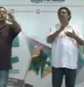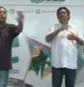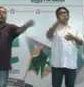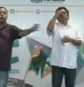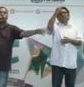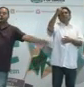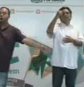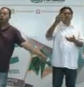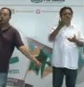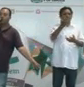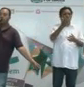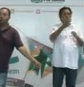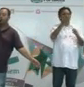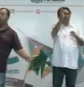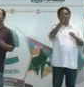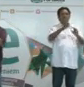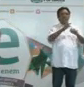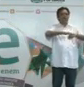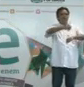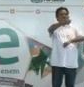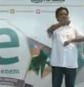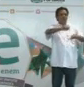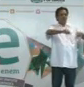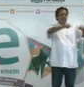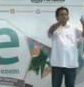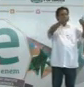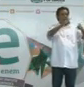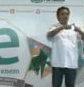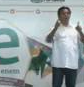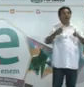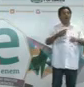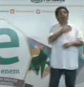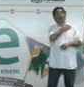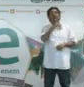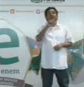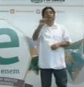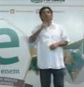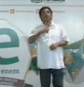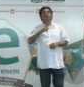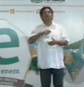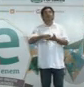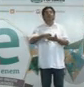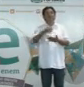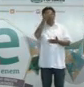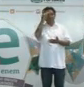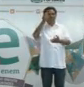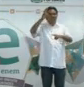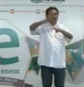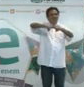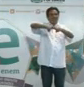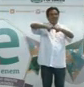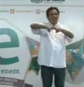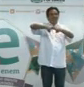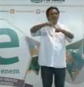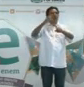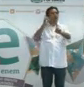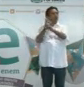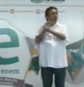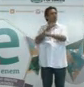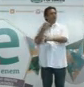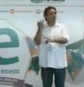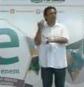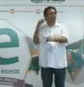pelo menos querer um Brasil melhor. E o que acontecia na ditadura? Tinha gente que era preso e era encontrado morto